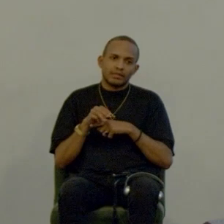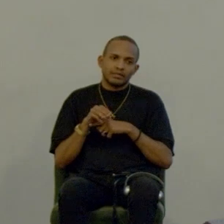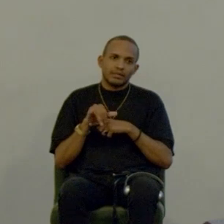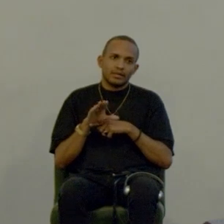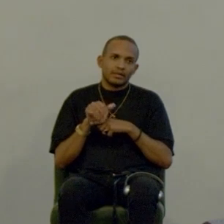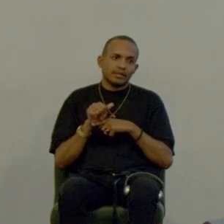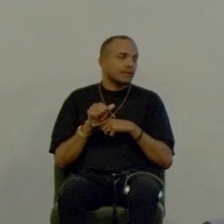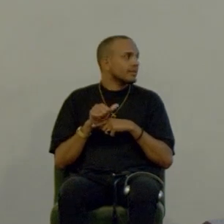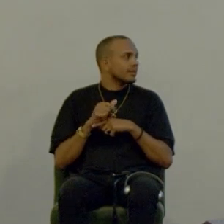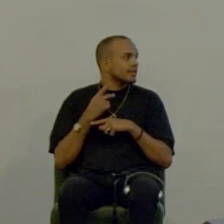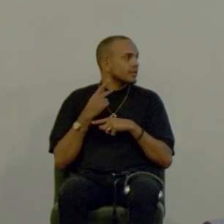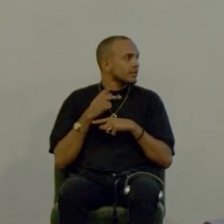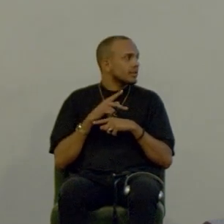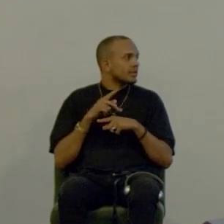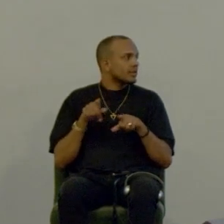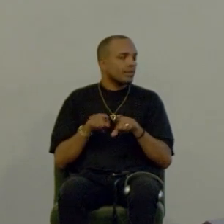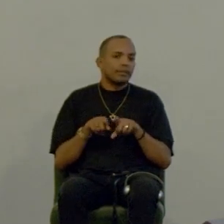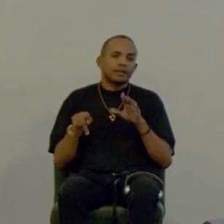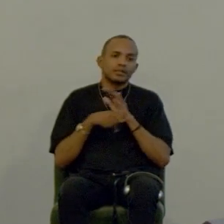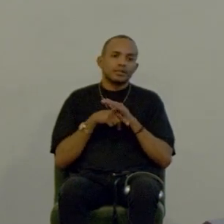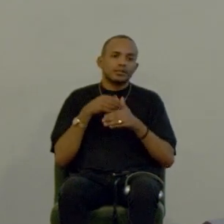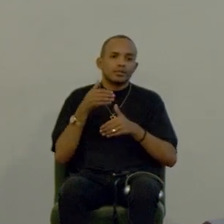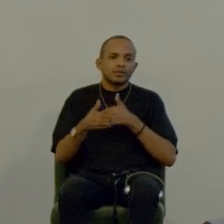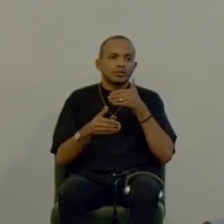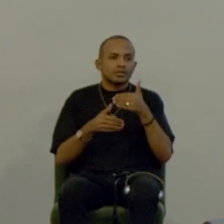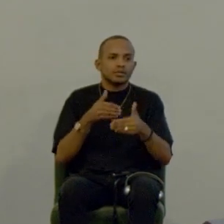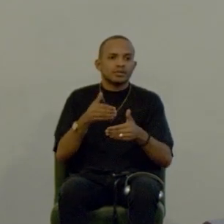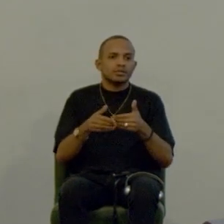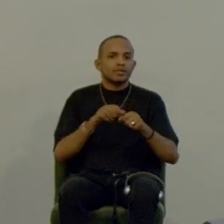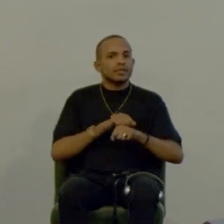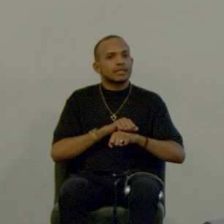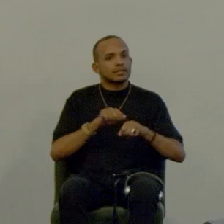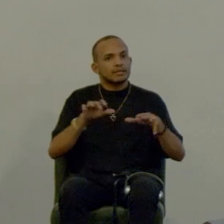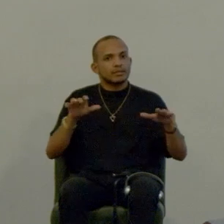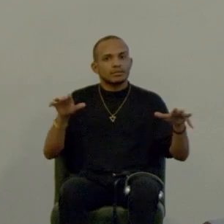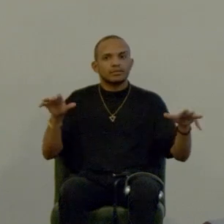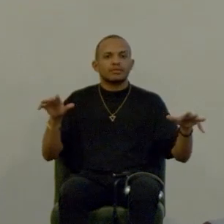estão colocadas. Eu acho que esses solos têm a ver com o processo de crescimento demográfico na região.